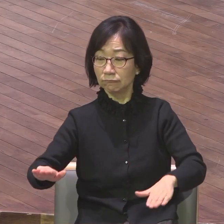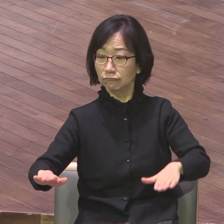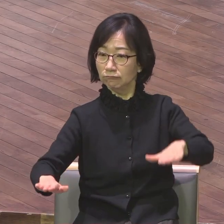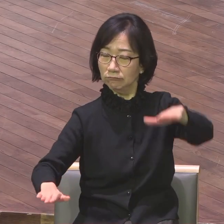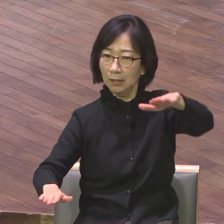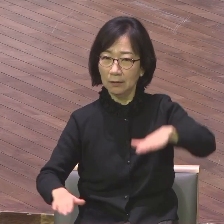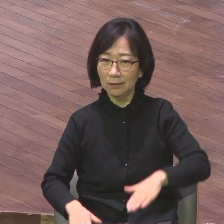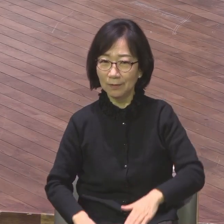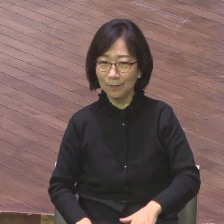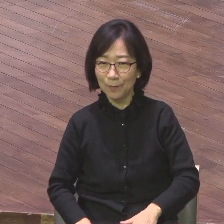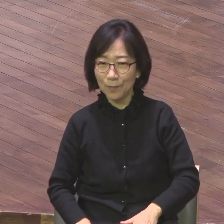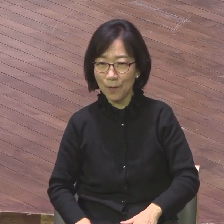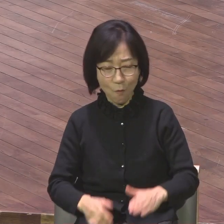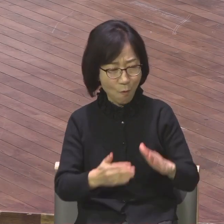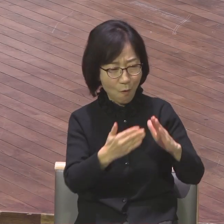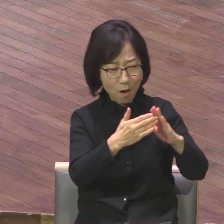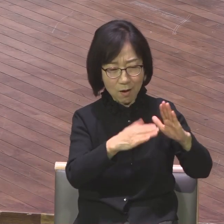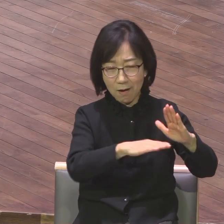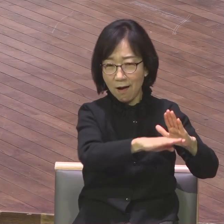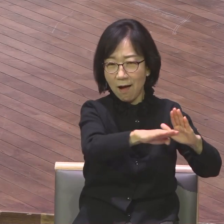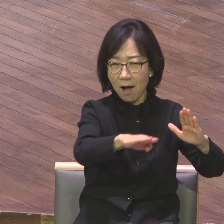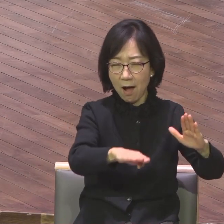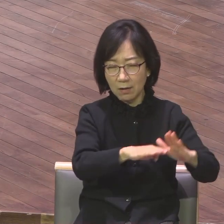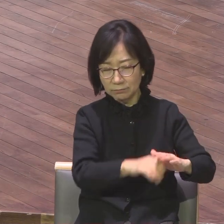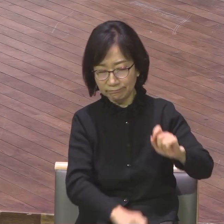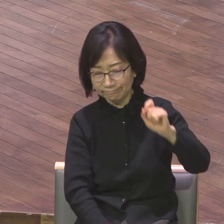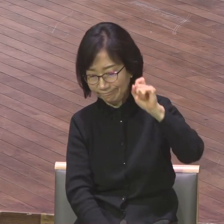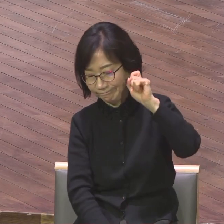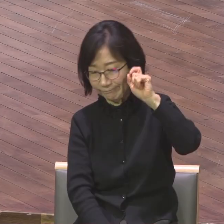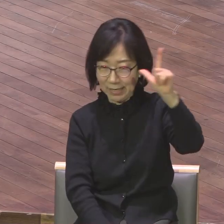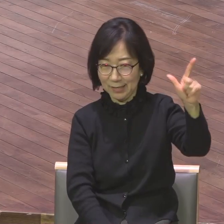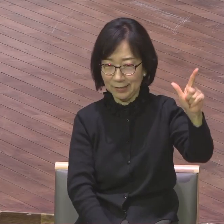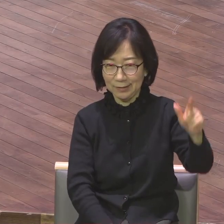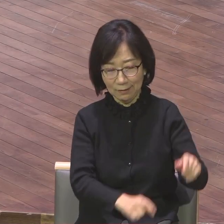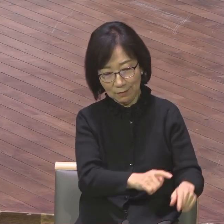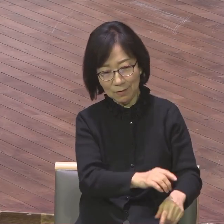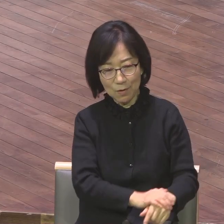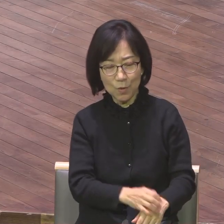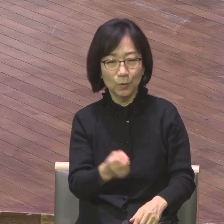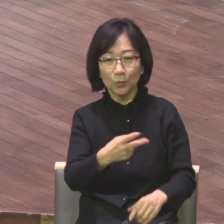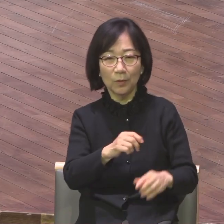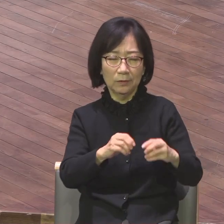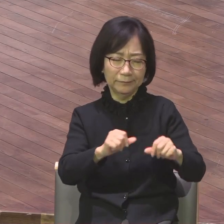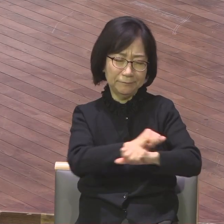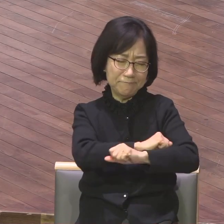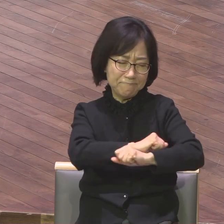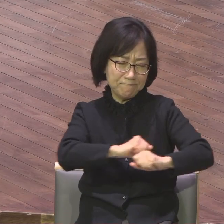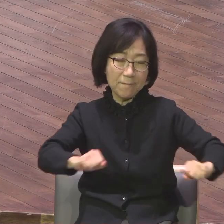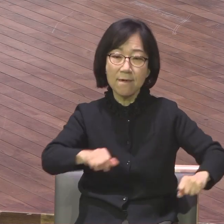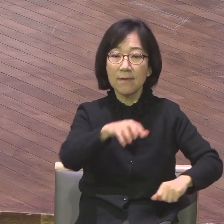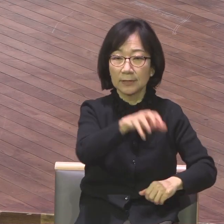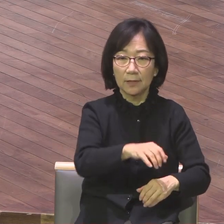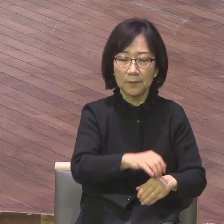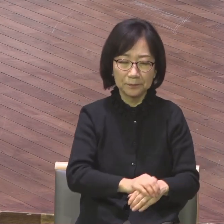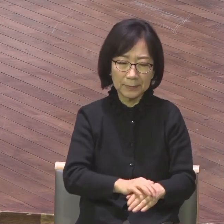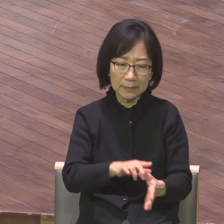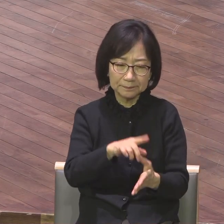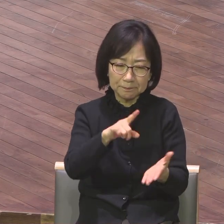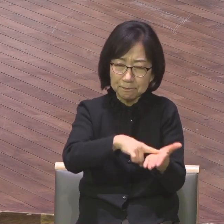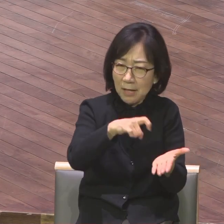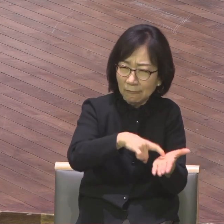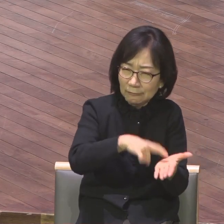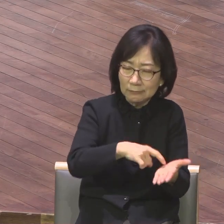어마어마한 최고의 집안이에요. 그 정도가 아니라 광야에 나와서 그야말로 메뚜기 석청을